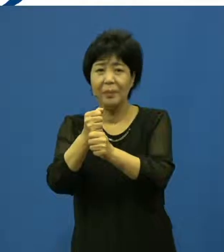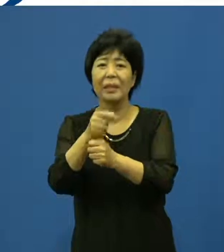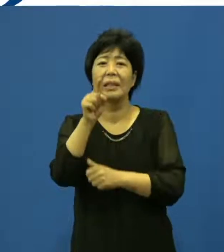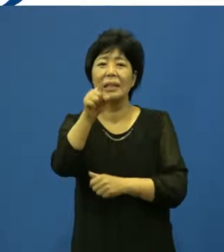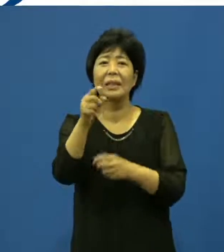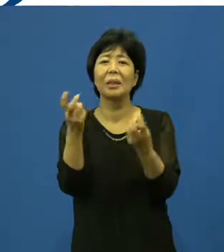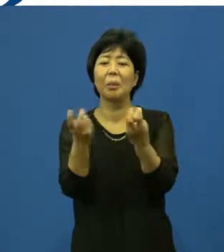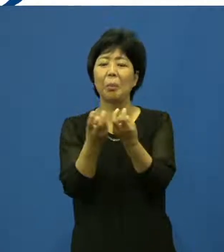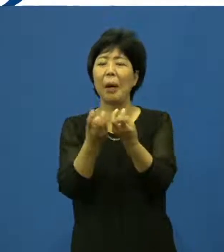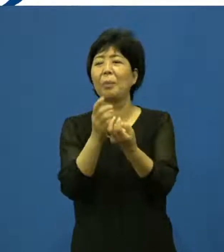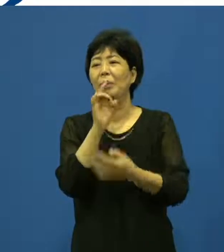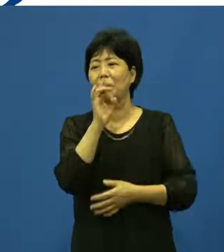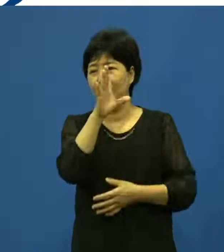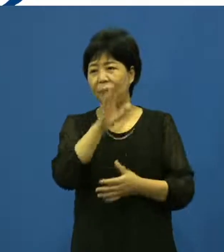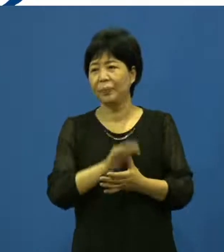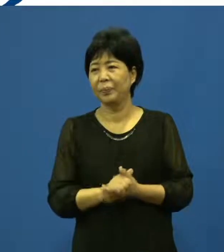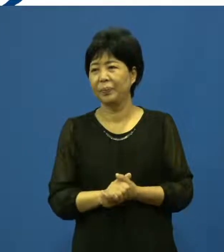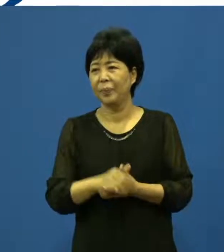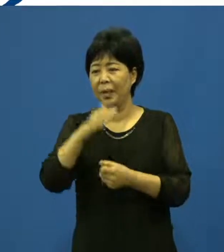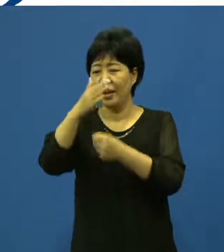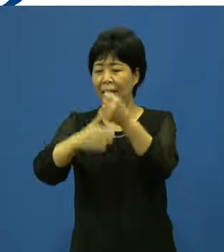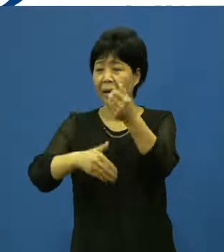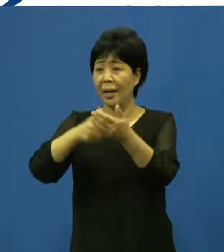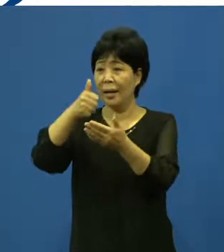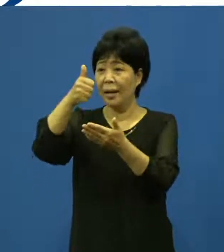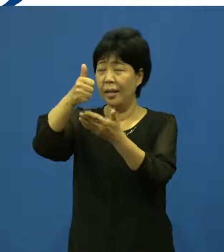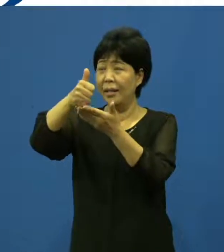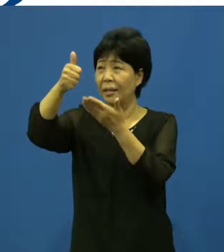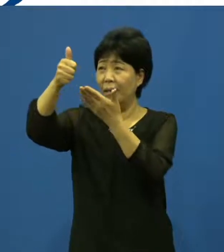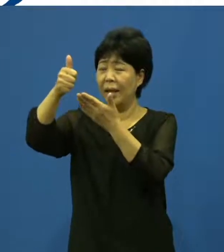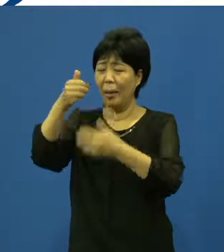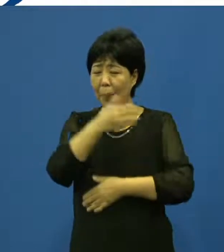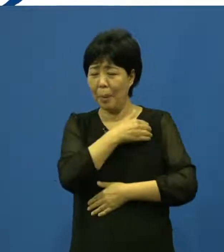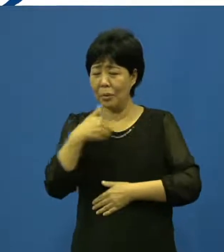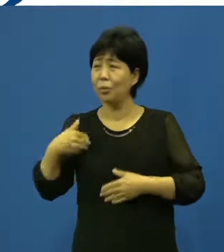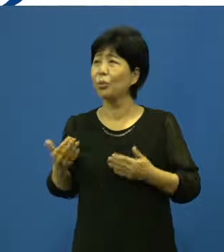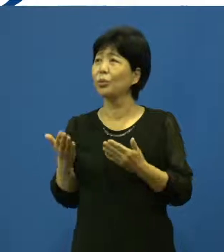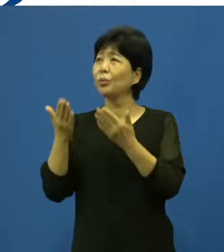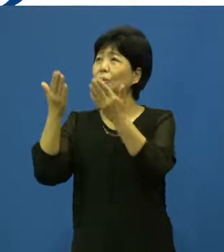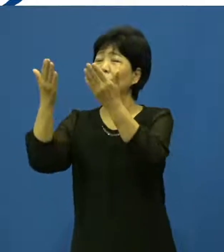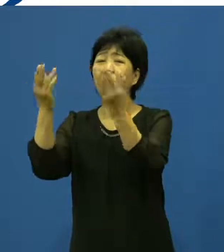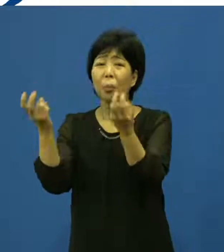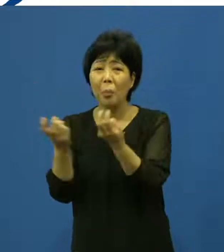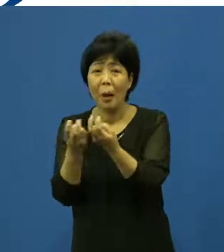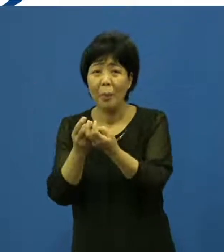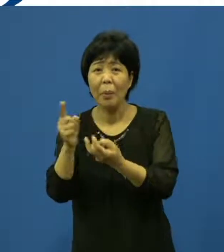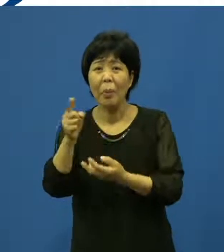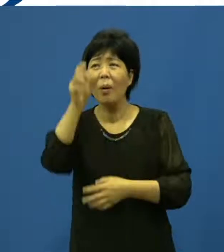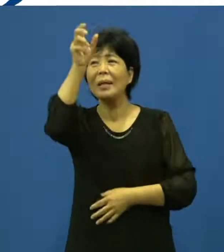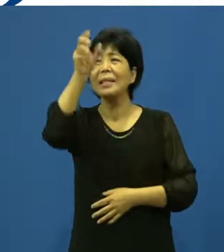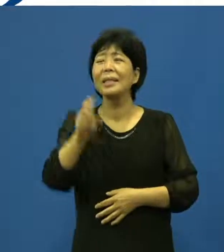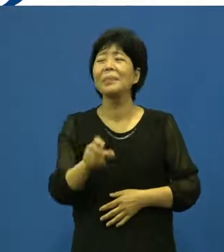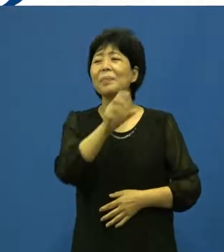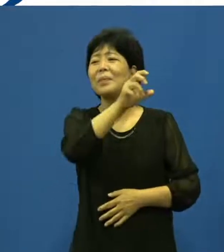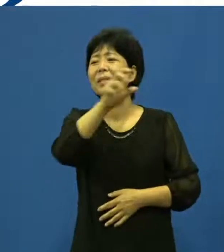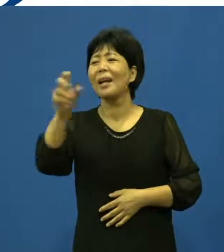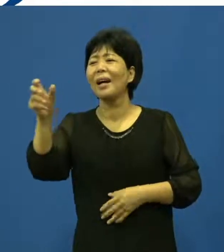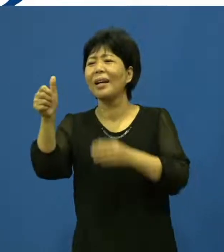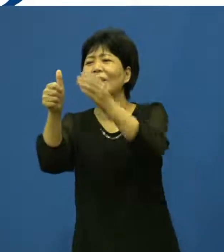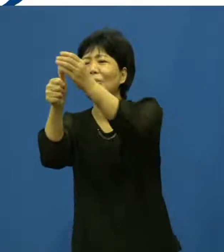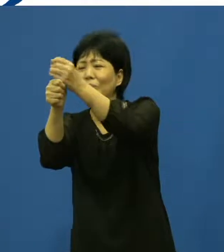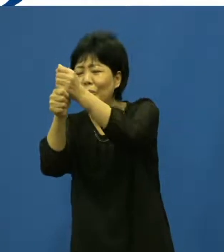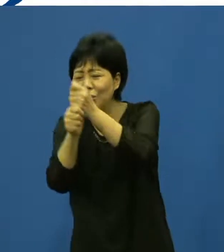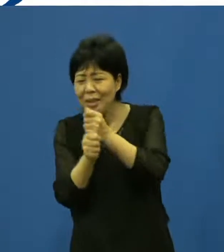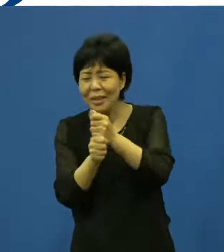하나님을 만족시켜 드릴 수 있는 유일한 것은 십자가밖에 없습니다. 그 십자가를 붙드는 것이